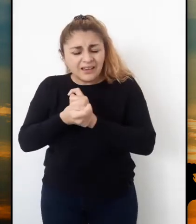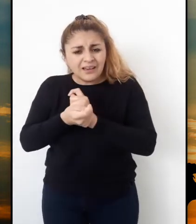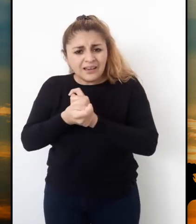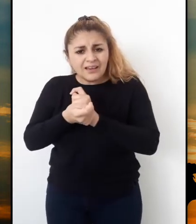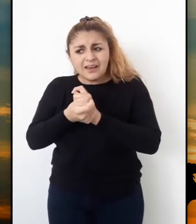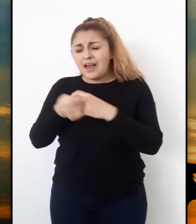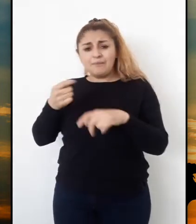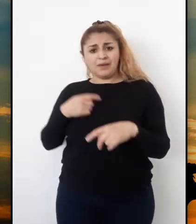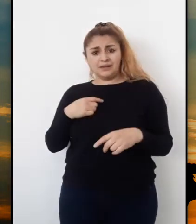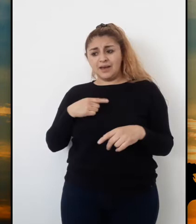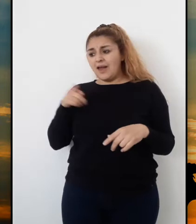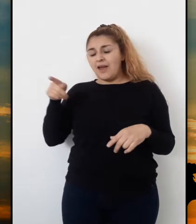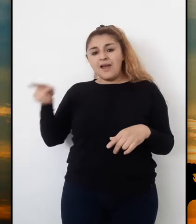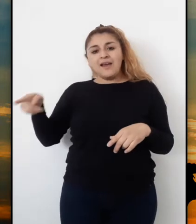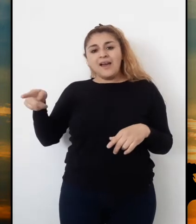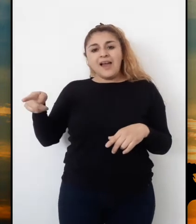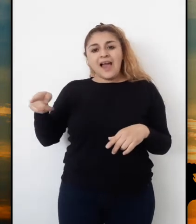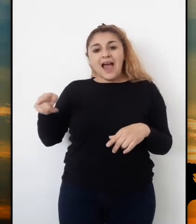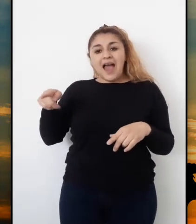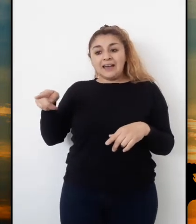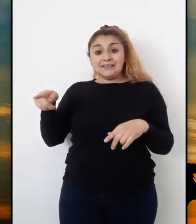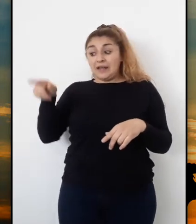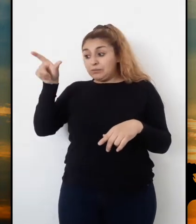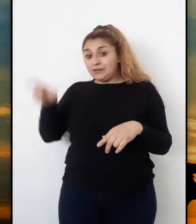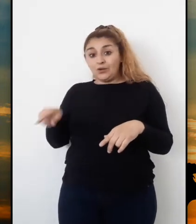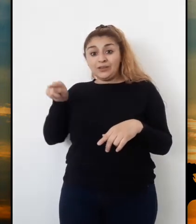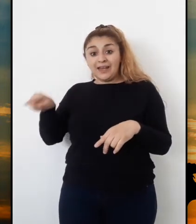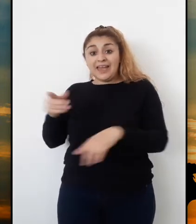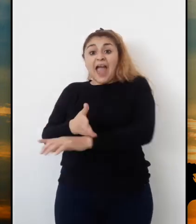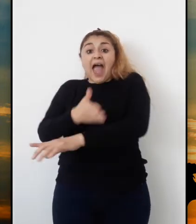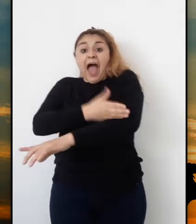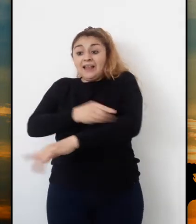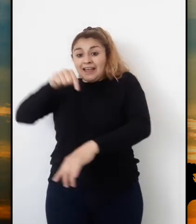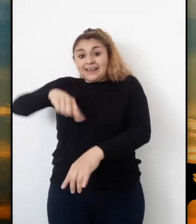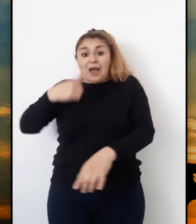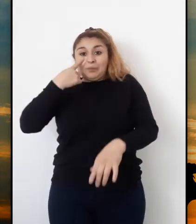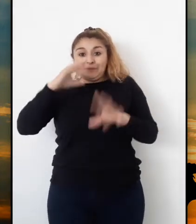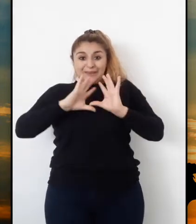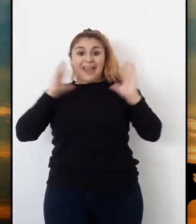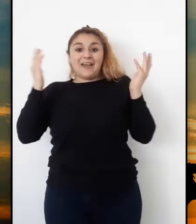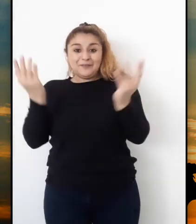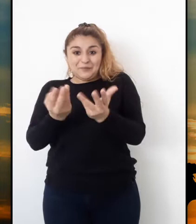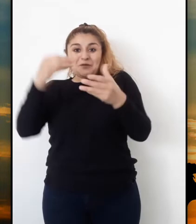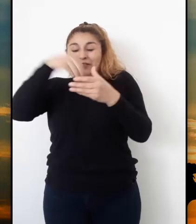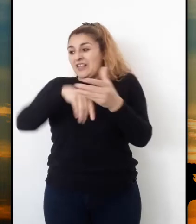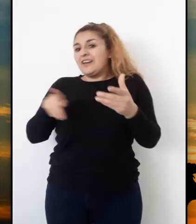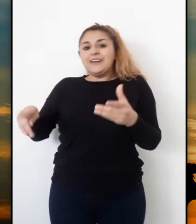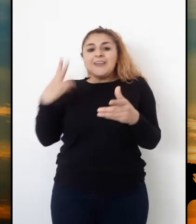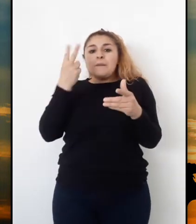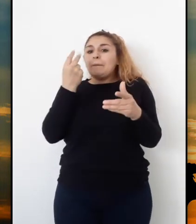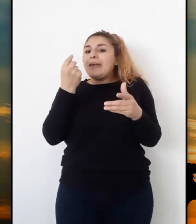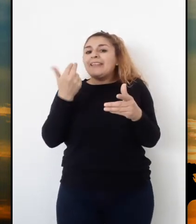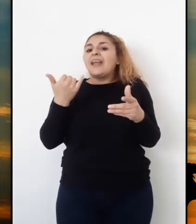Lo mismo que Abraham. Je vous pose la question. Yo les pregunto. Et réfléchissez bien. Reflexionen